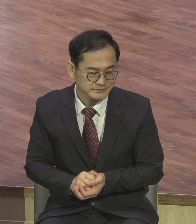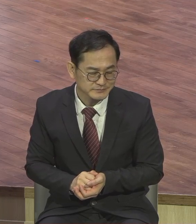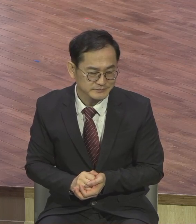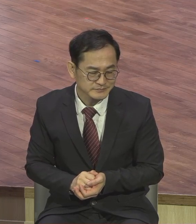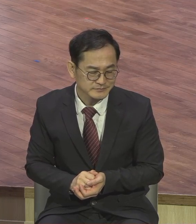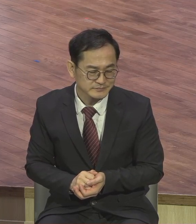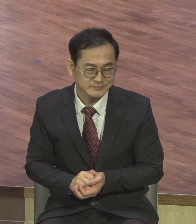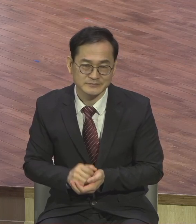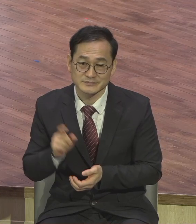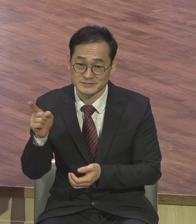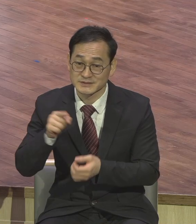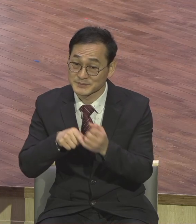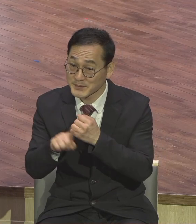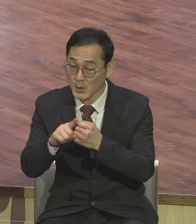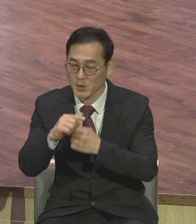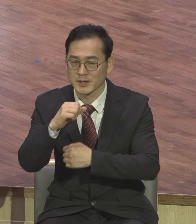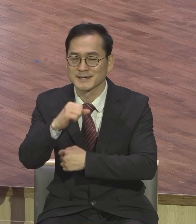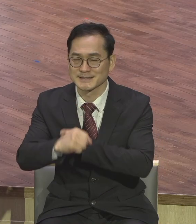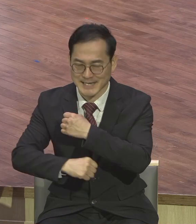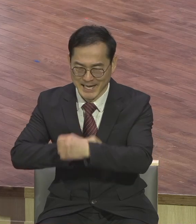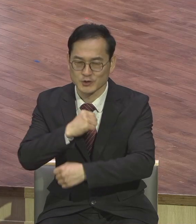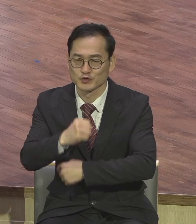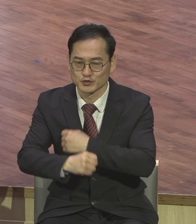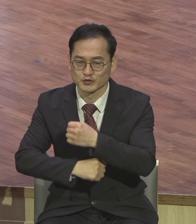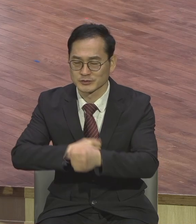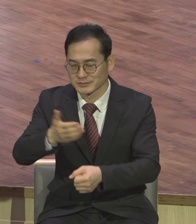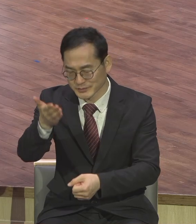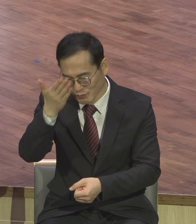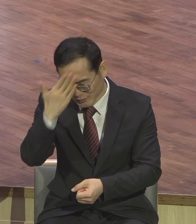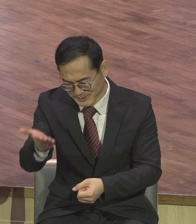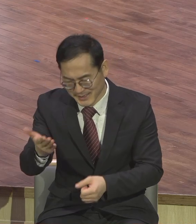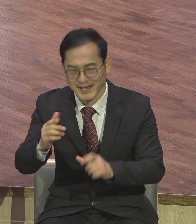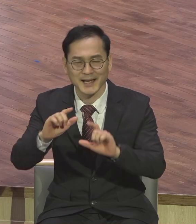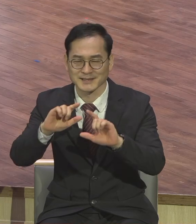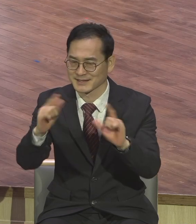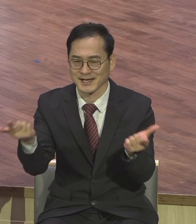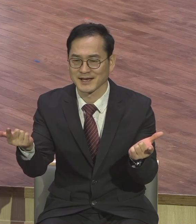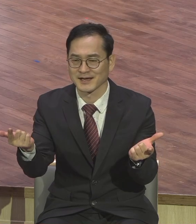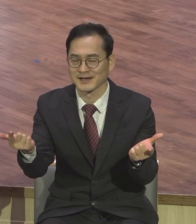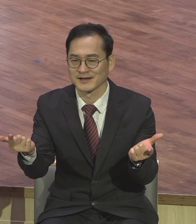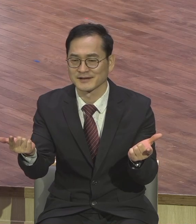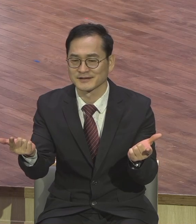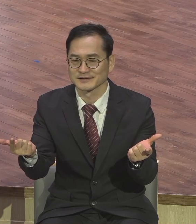하면 자유는 그저 주어지는 것이 아니다.